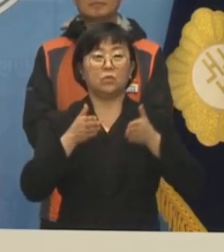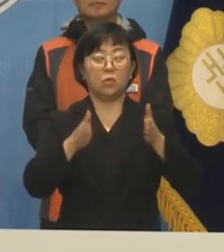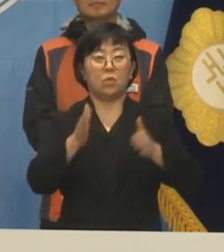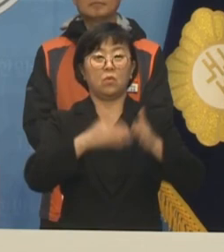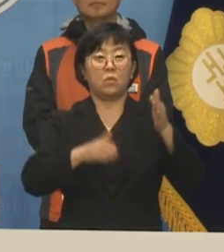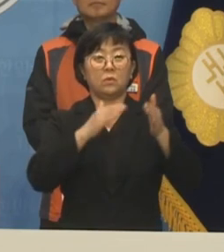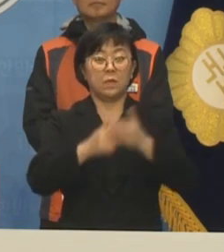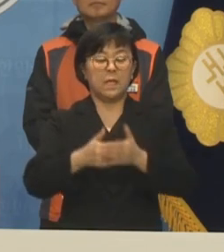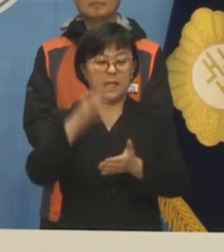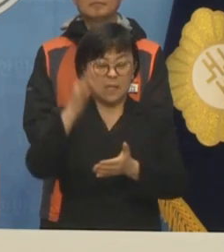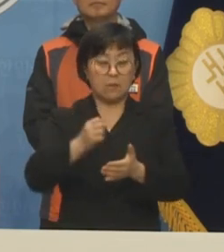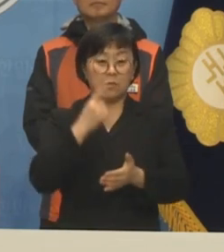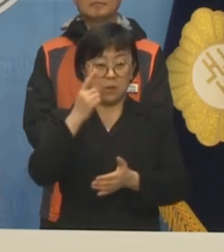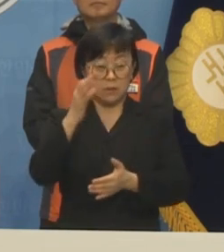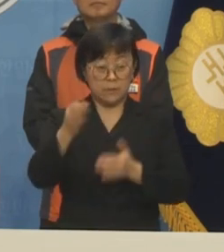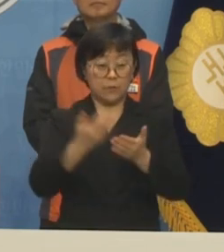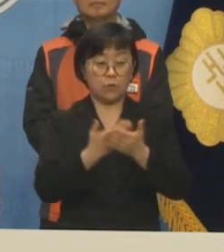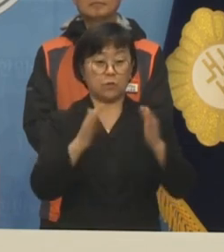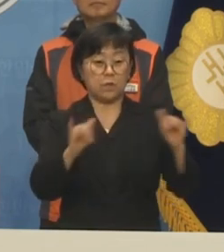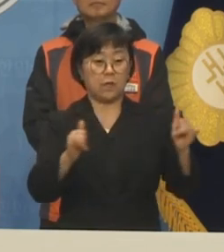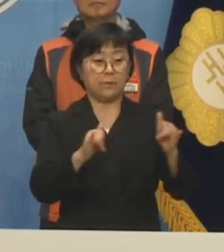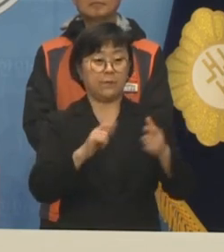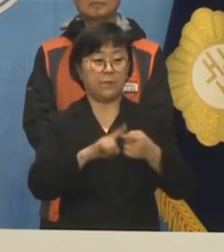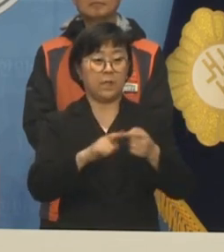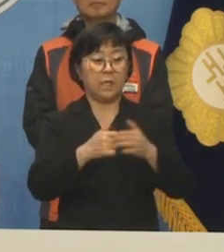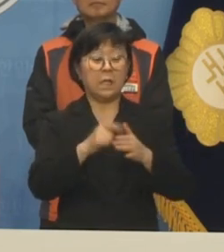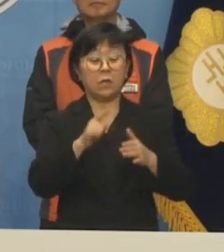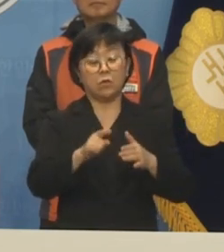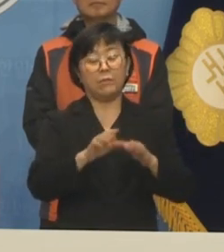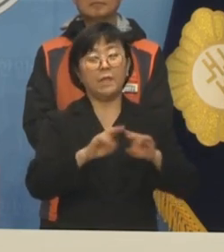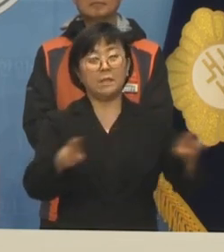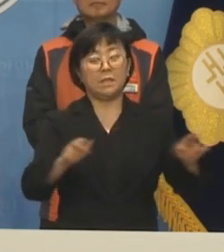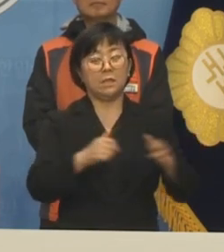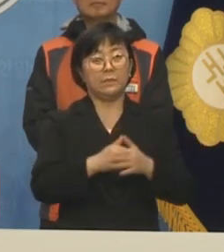한국도로공사는 저임금 노동자의 임금 피크제 폐지하라.